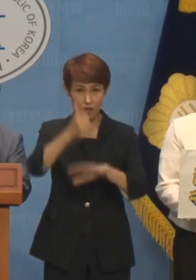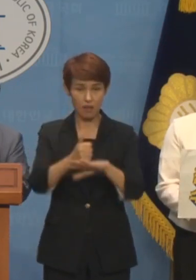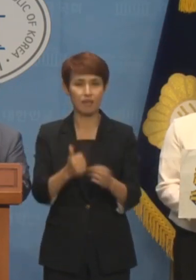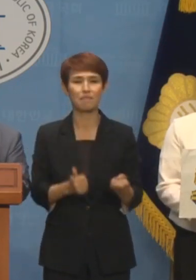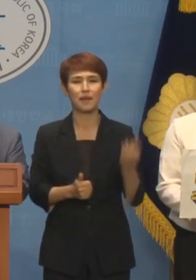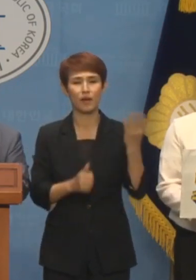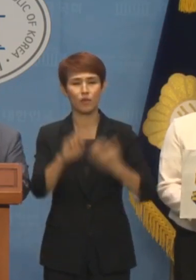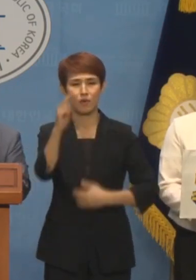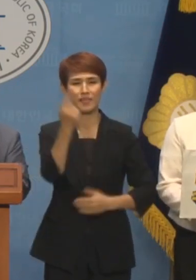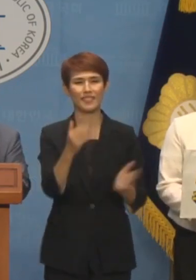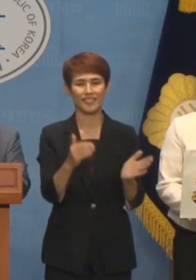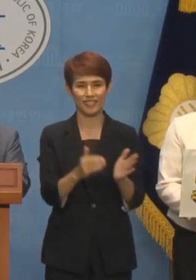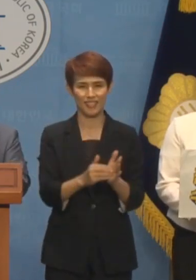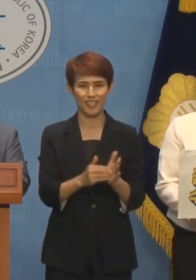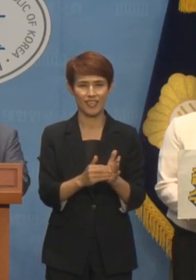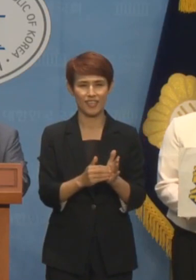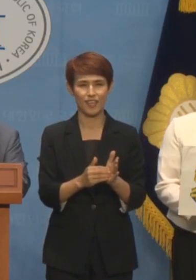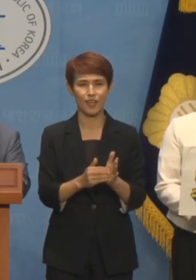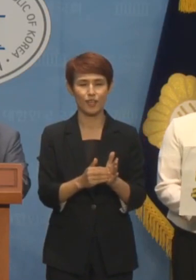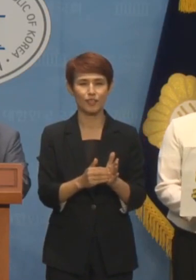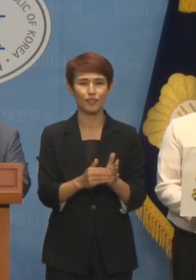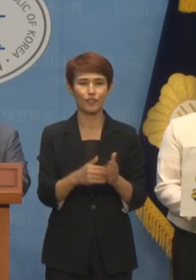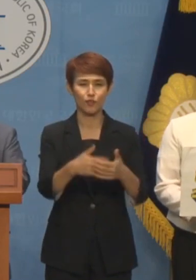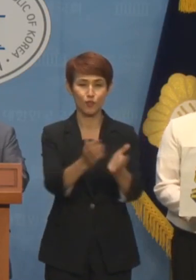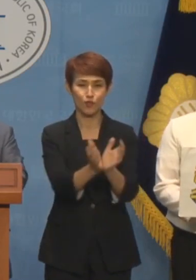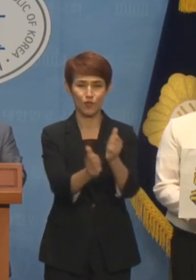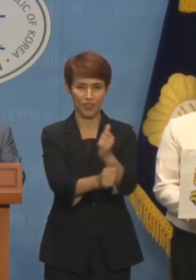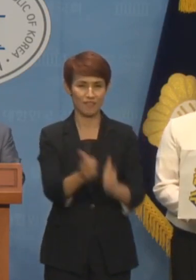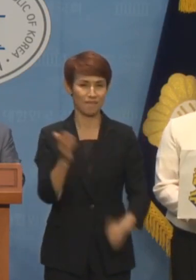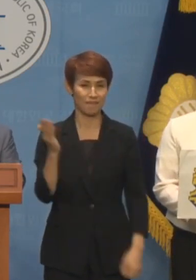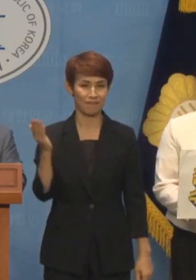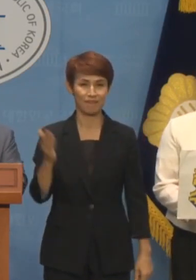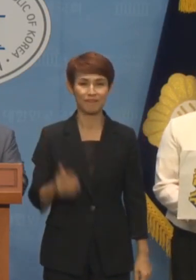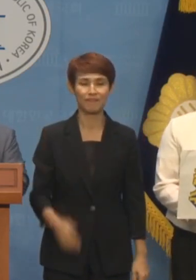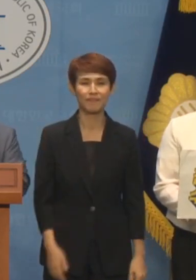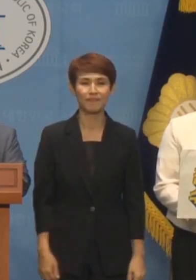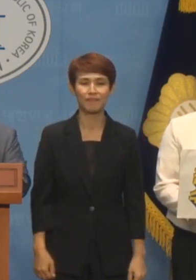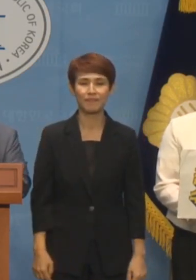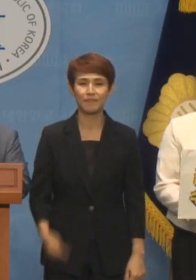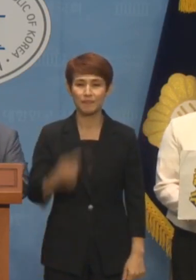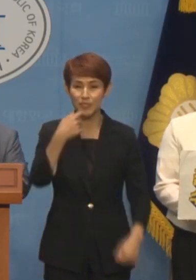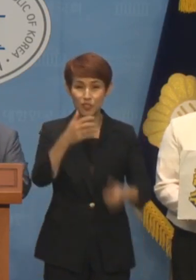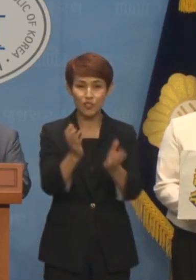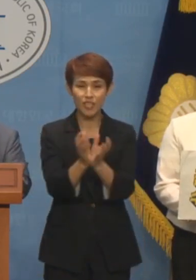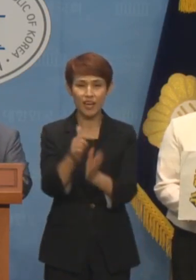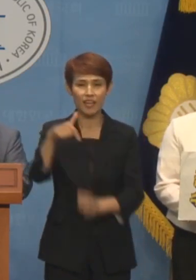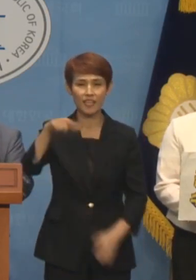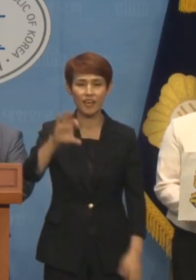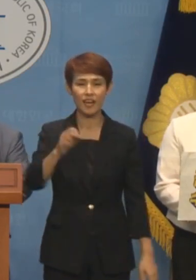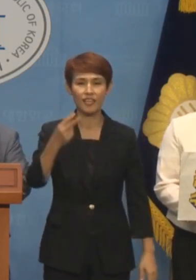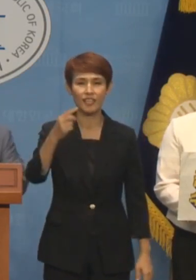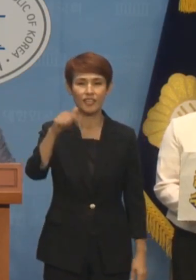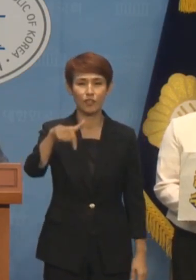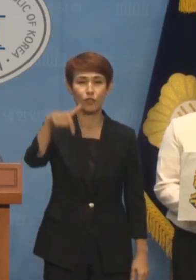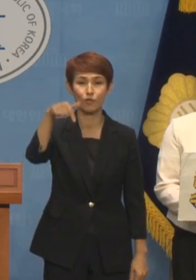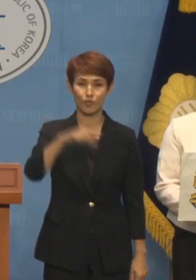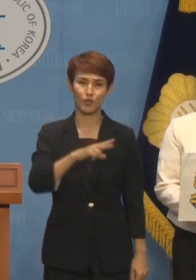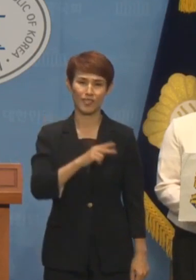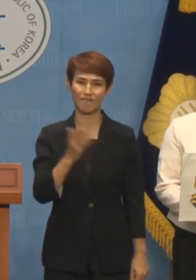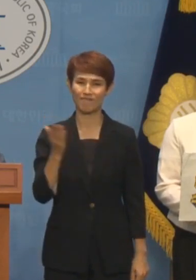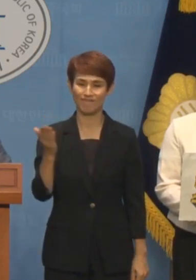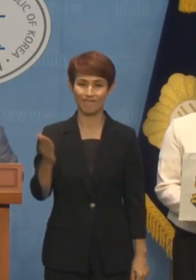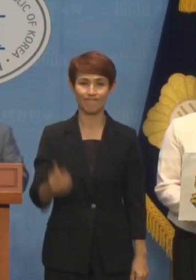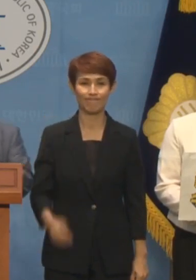복귀하신 양평군의회 여현정 군의원님 모셨습니다. 예, 민주당 강덕구 의원님 모셨습니다.